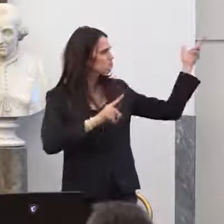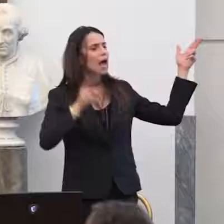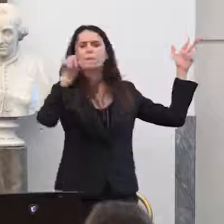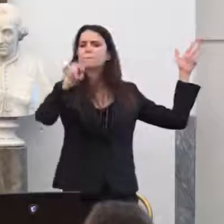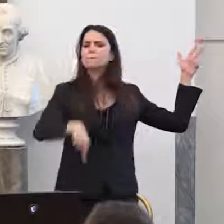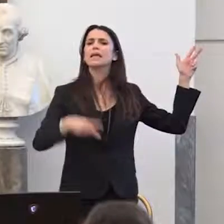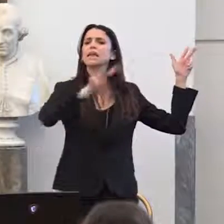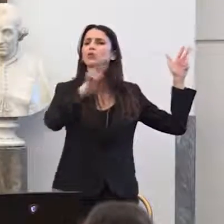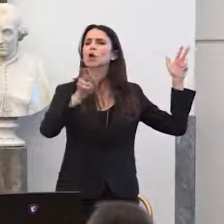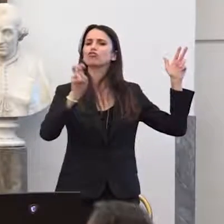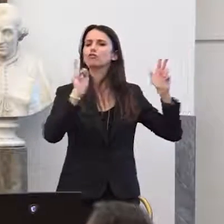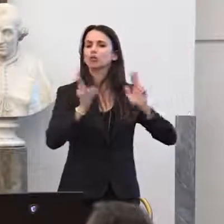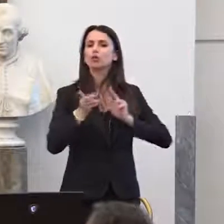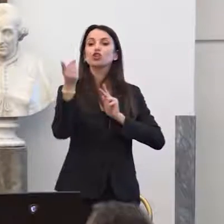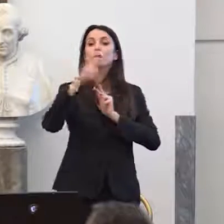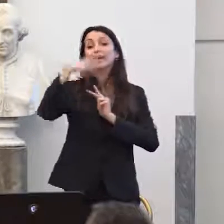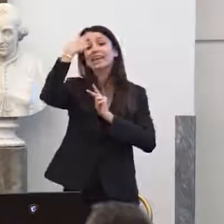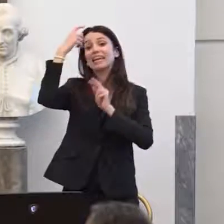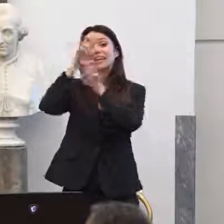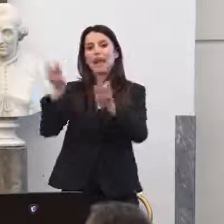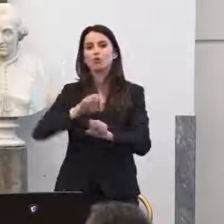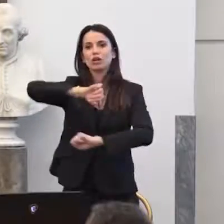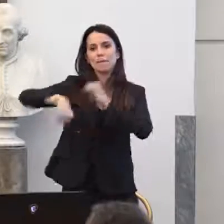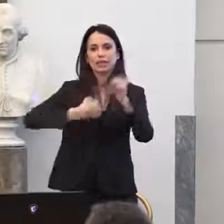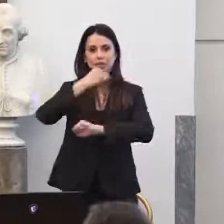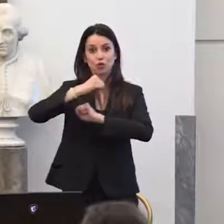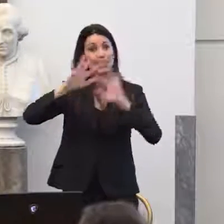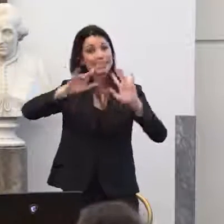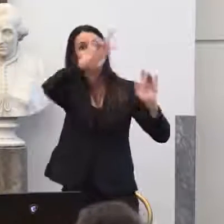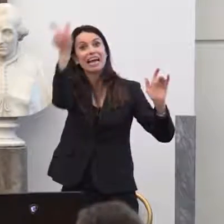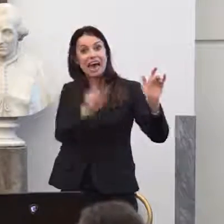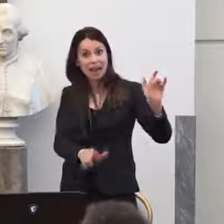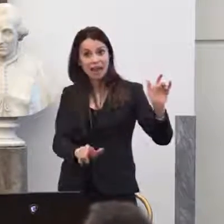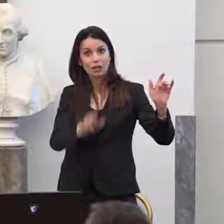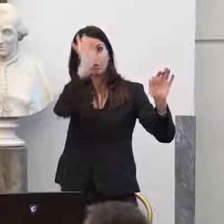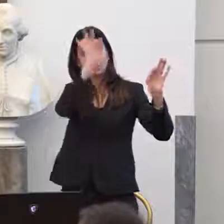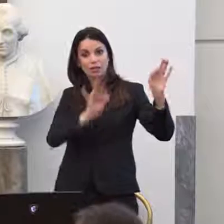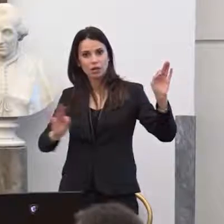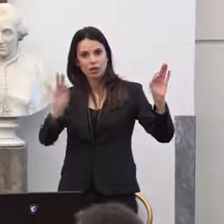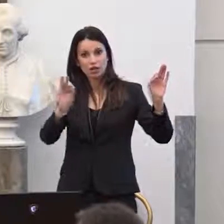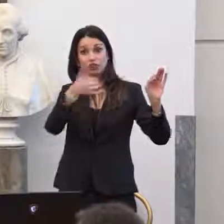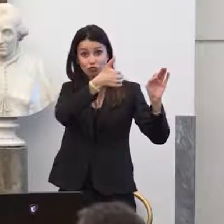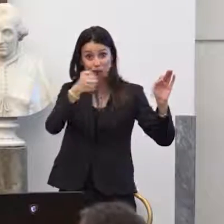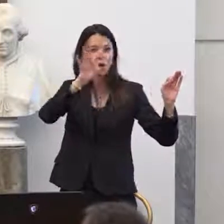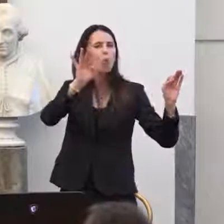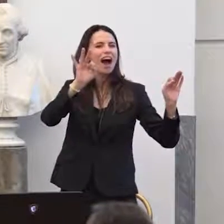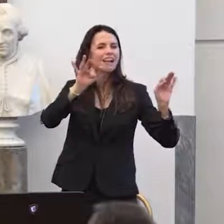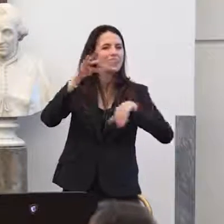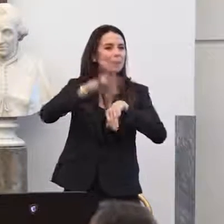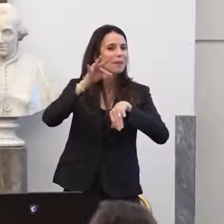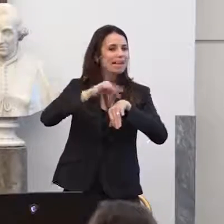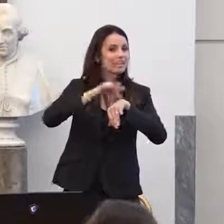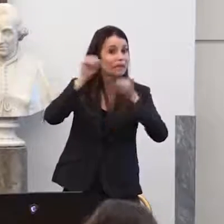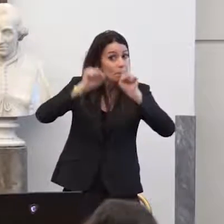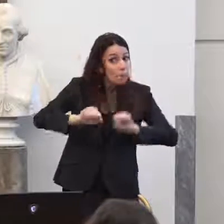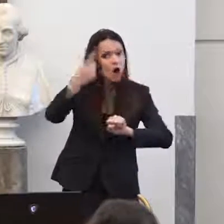la neuroriabilitazione a livello nazionale, per trattare quei 140 pazienti che ogni giorno hanno appunto